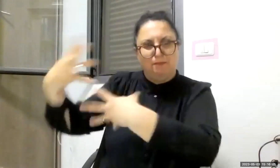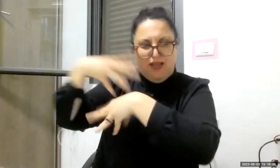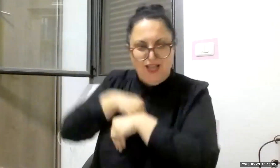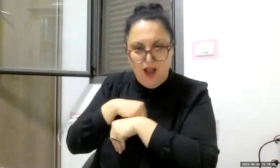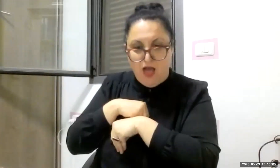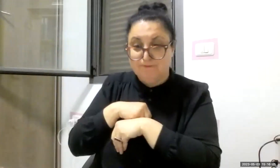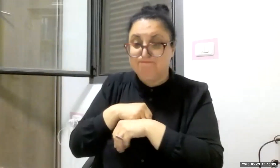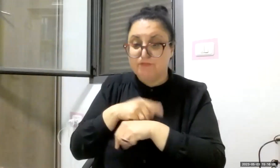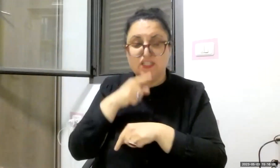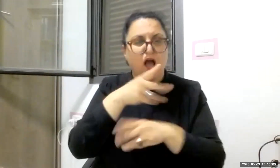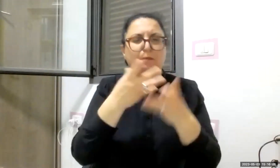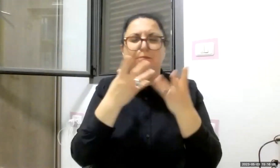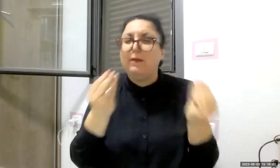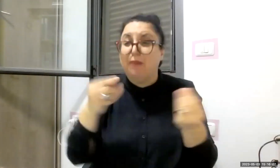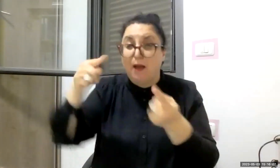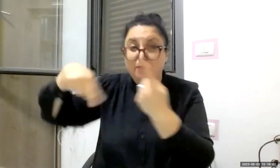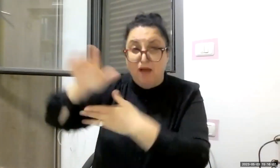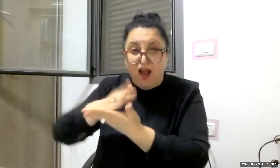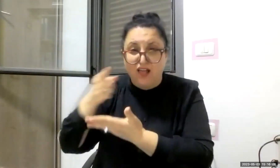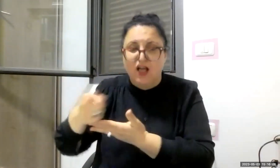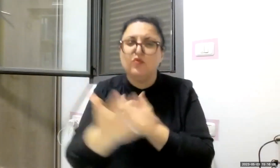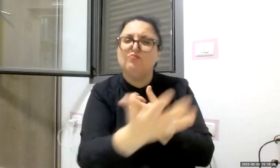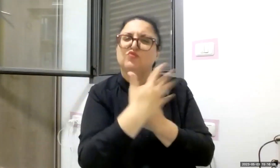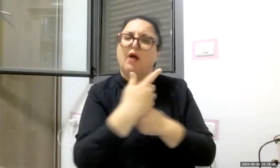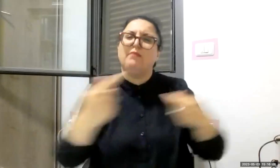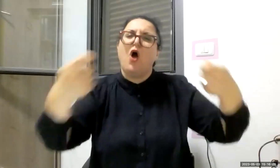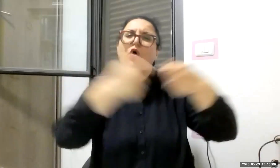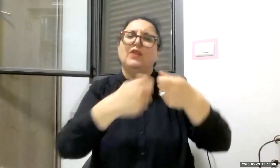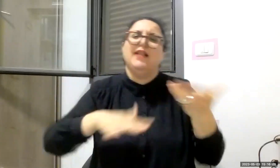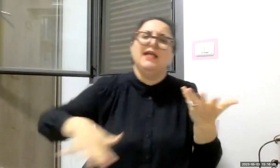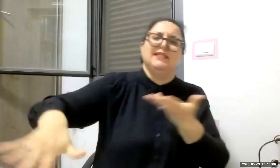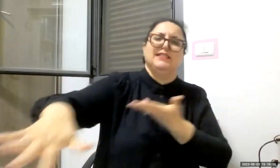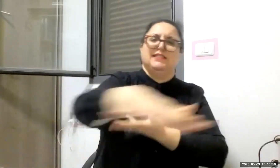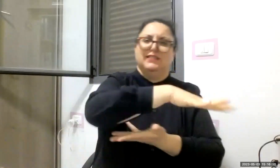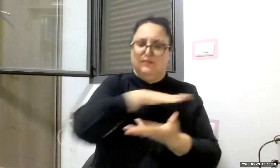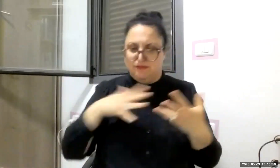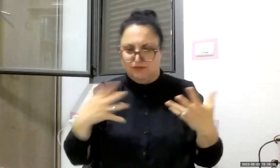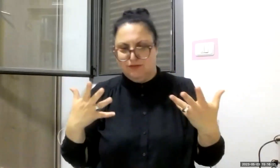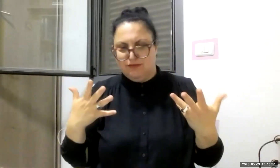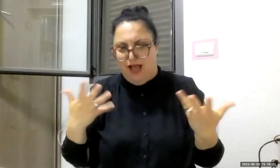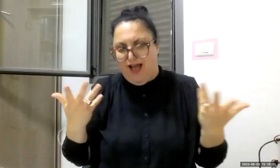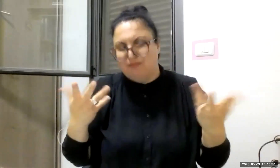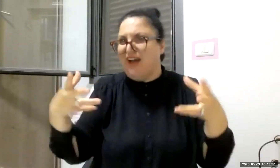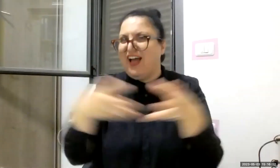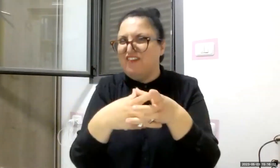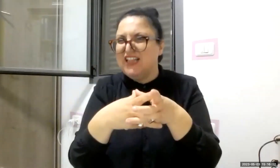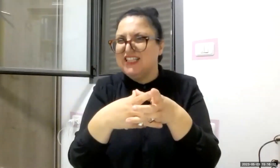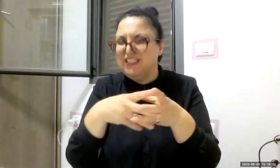לילד תקשורת מלאה והפנמה במשפחה. לרוב ההחלטה הזו